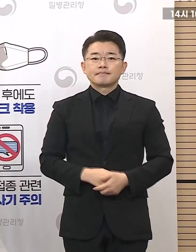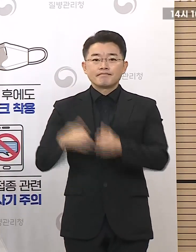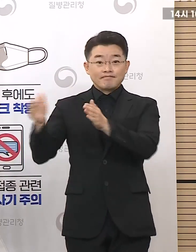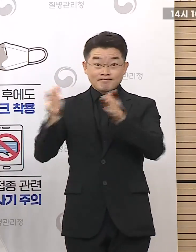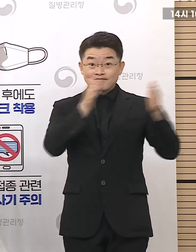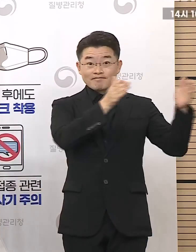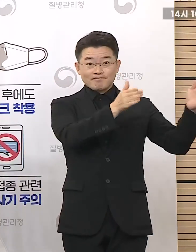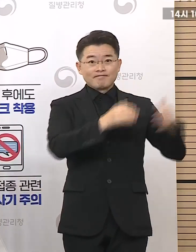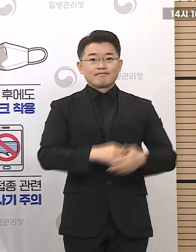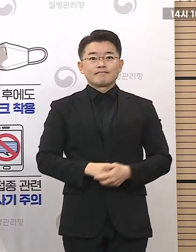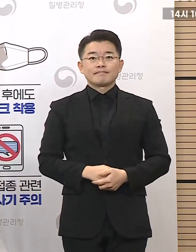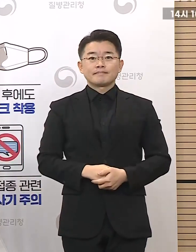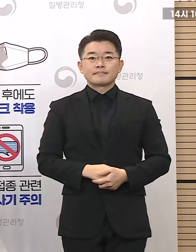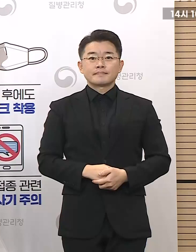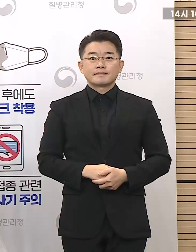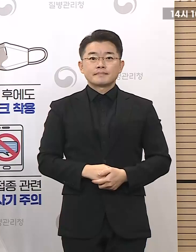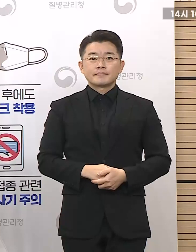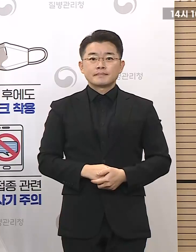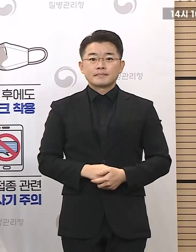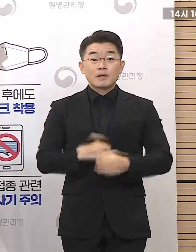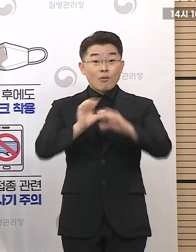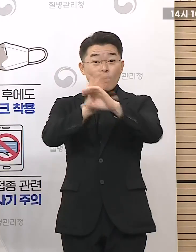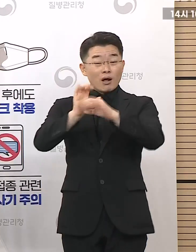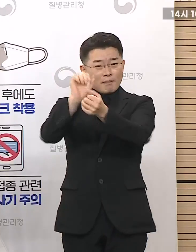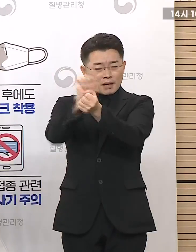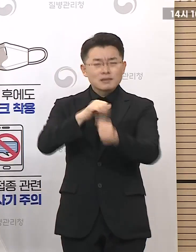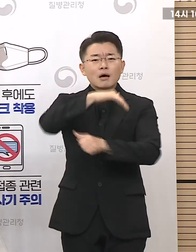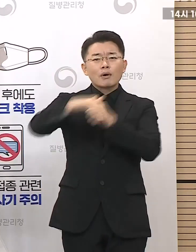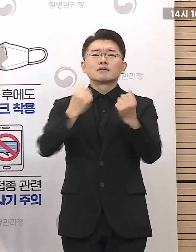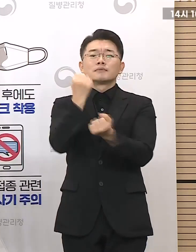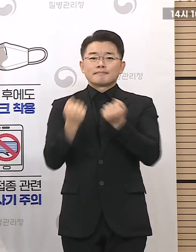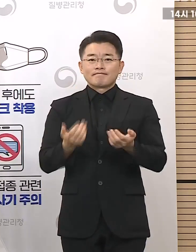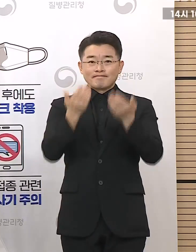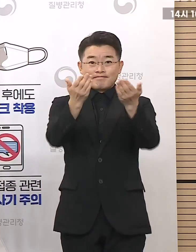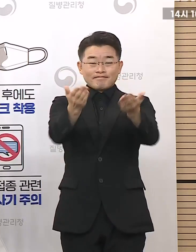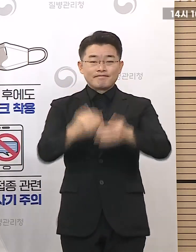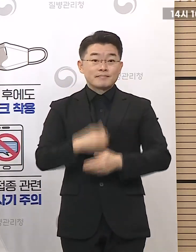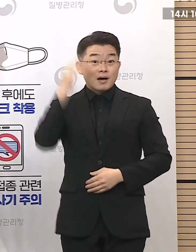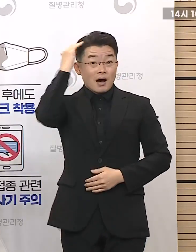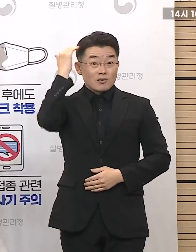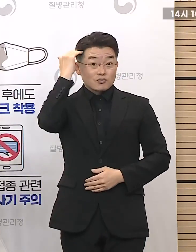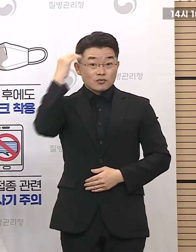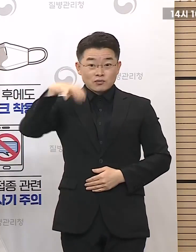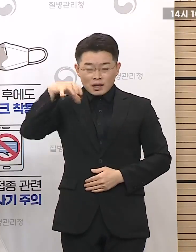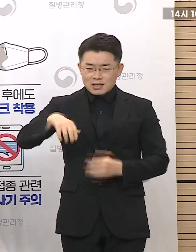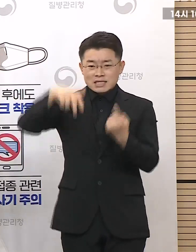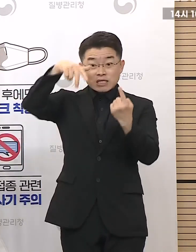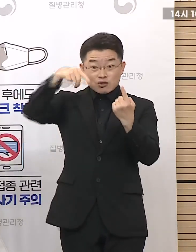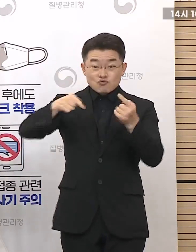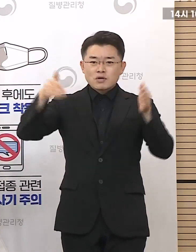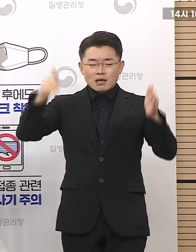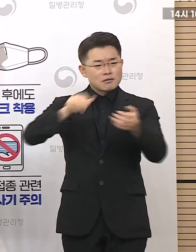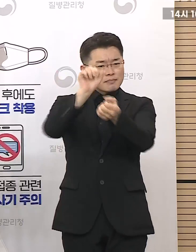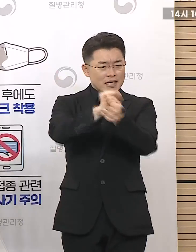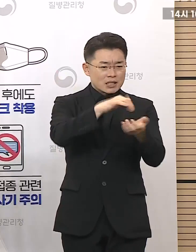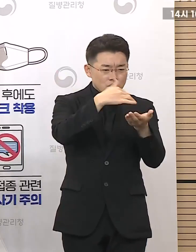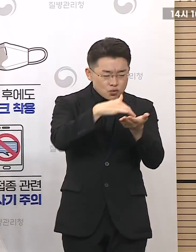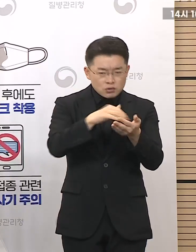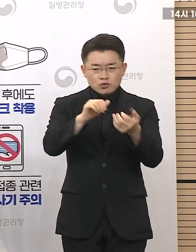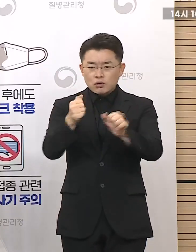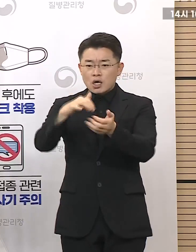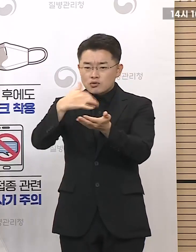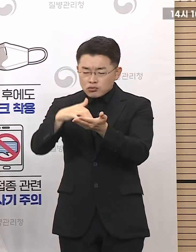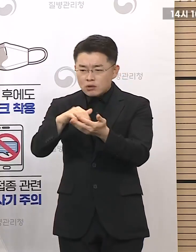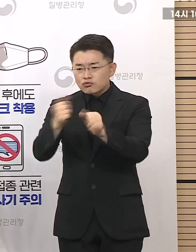다음은 코로나19 국외 발생 동향입니다. 우리나라의 주간 발생률, 주간 사망률,